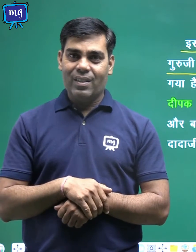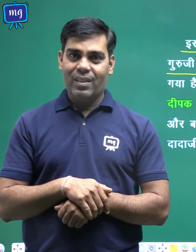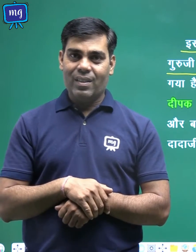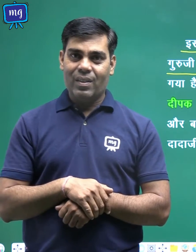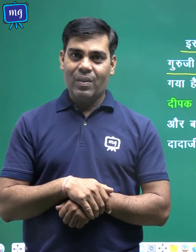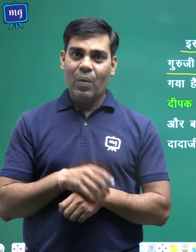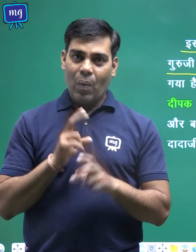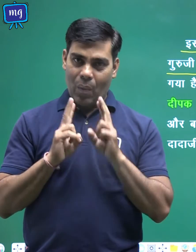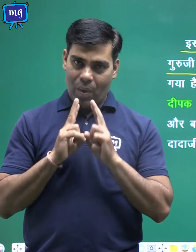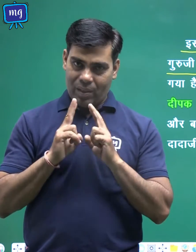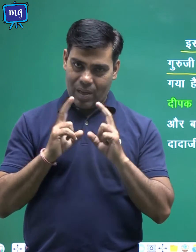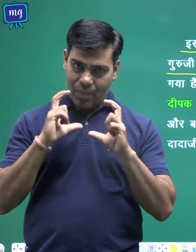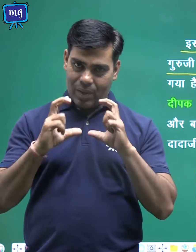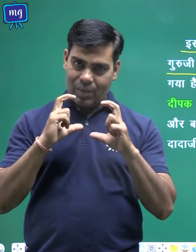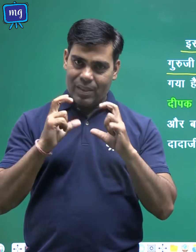वार्तालाप को